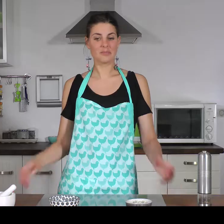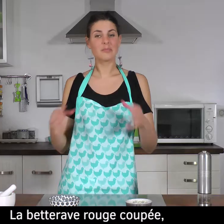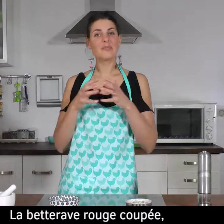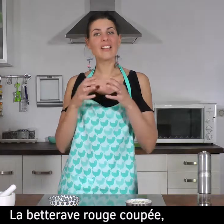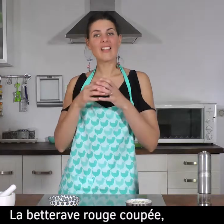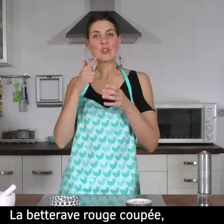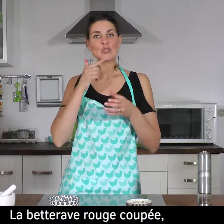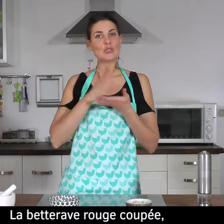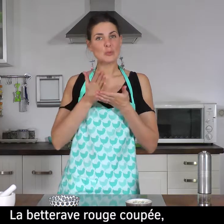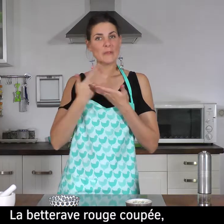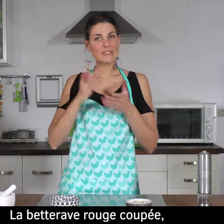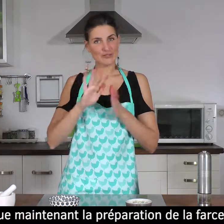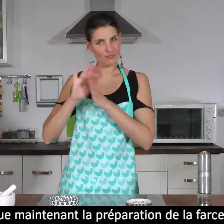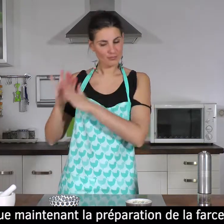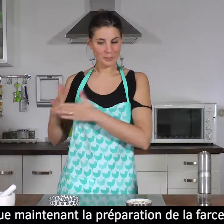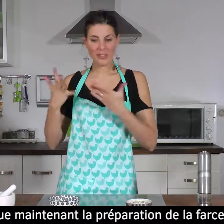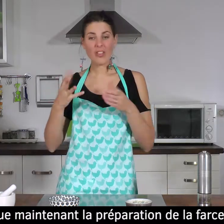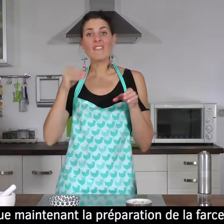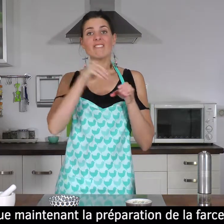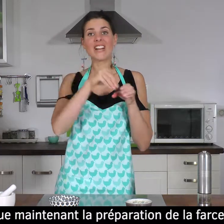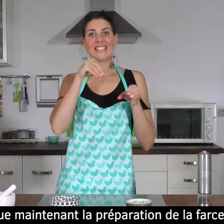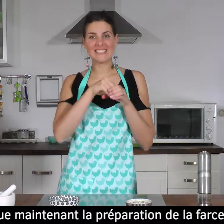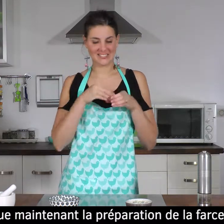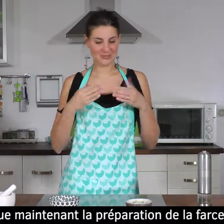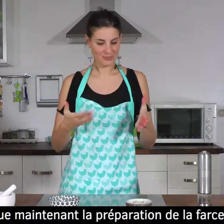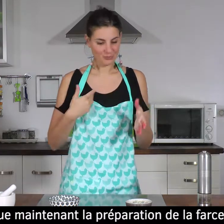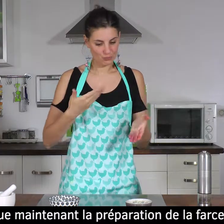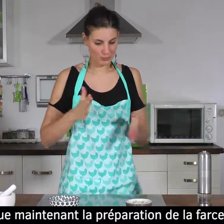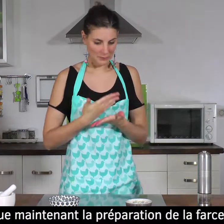la betterave rouge coupé on attend que maintenant la préparation de la farce